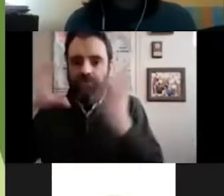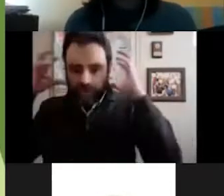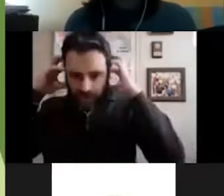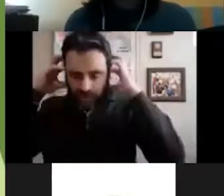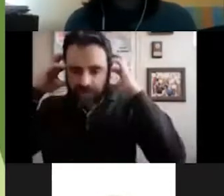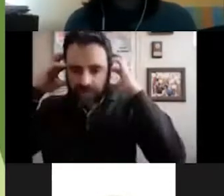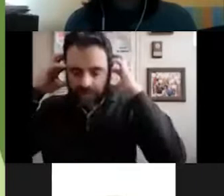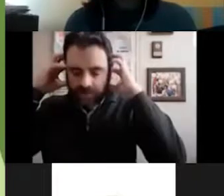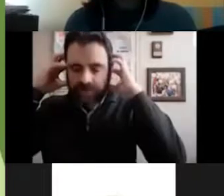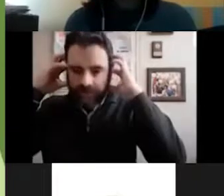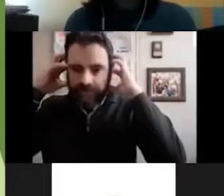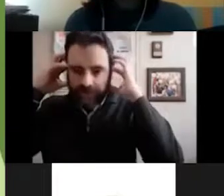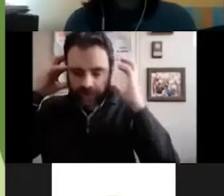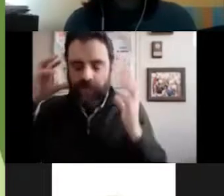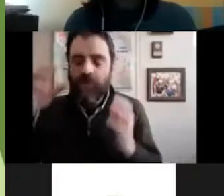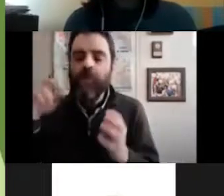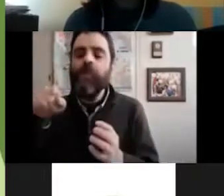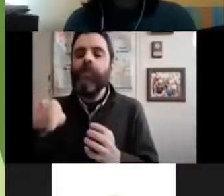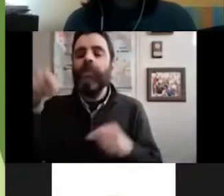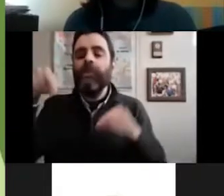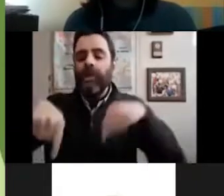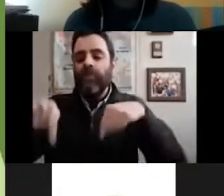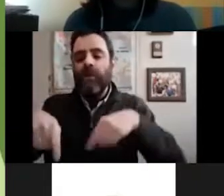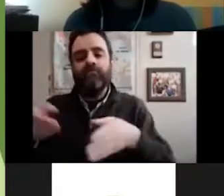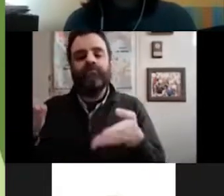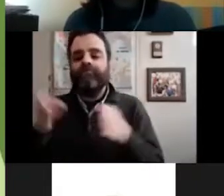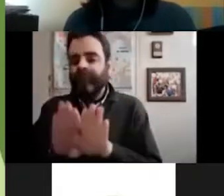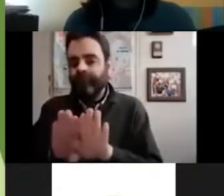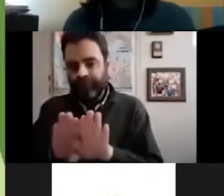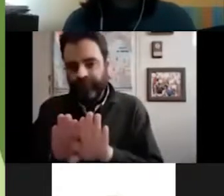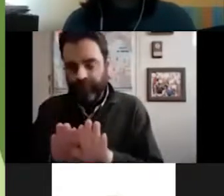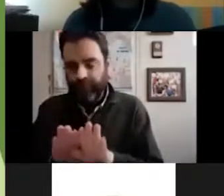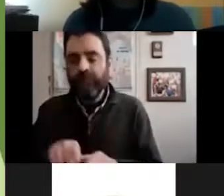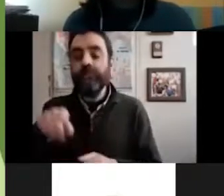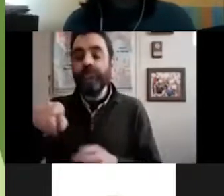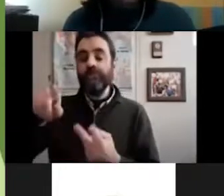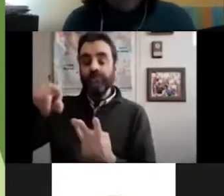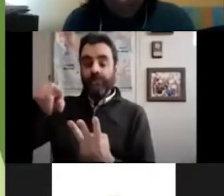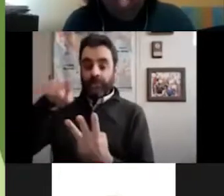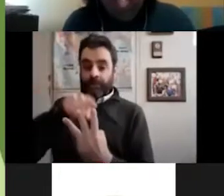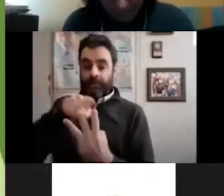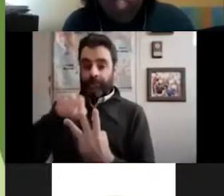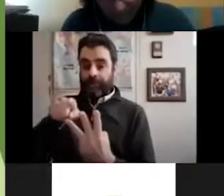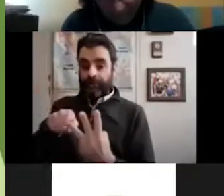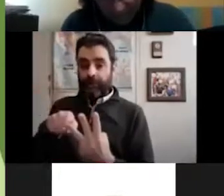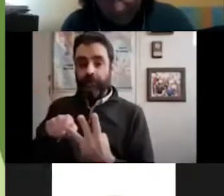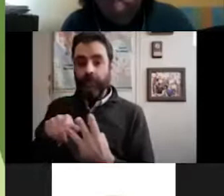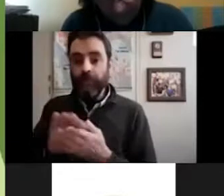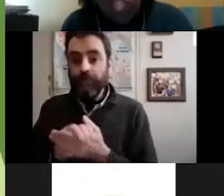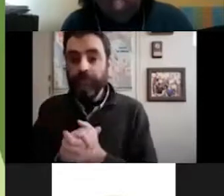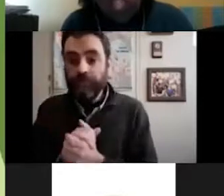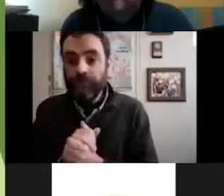organismo que había, ¿de qué forma funcionan o qué papel cumplen dentro de la escuela?